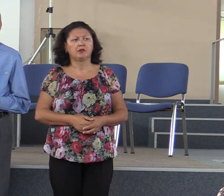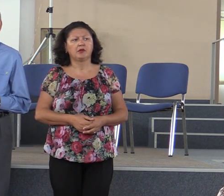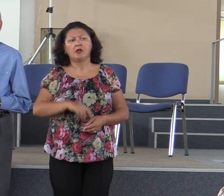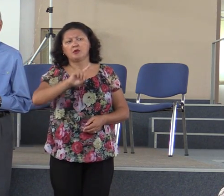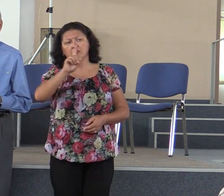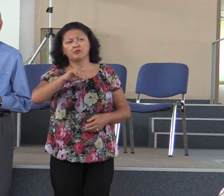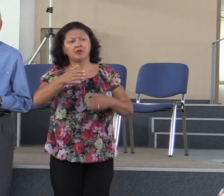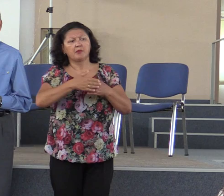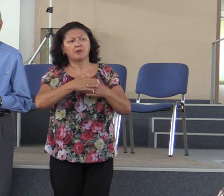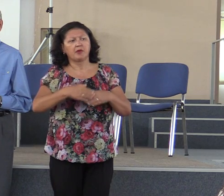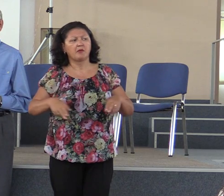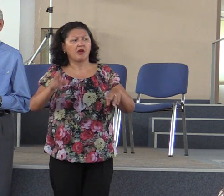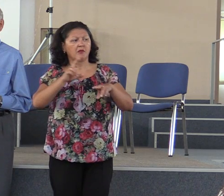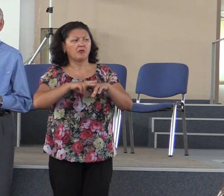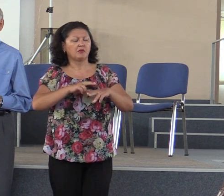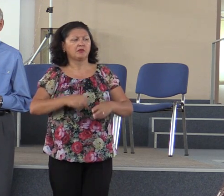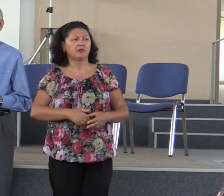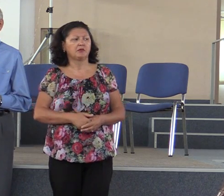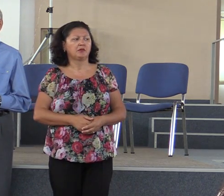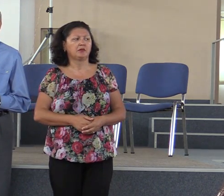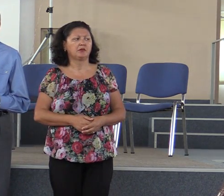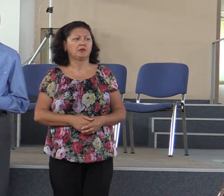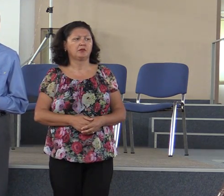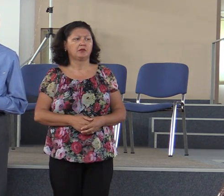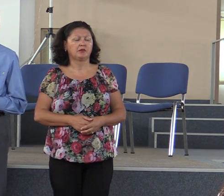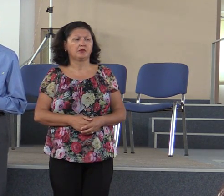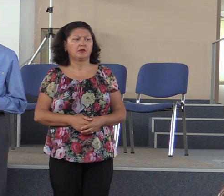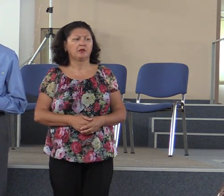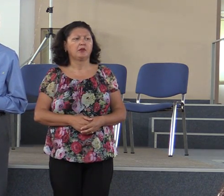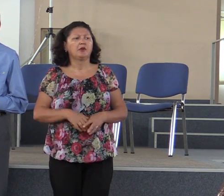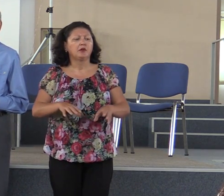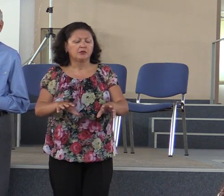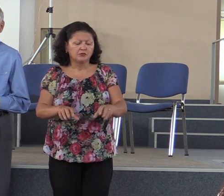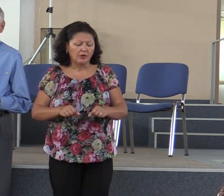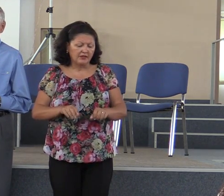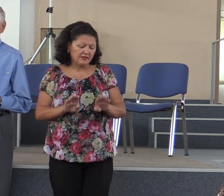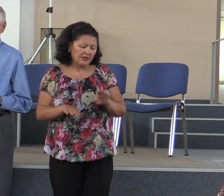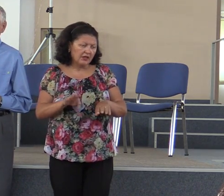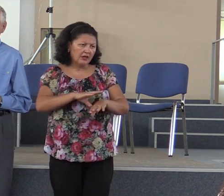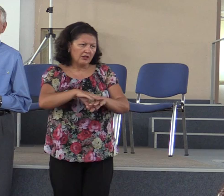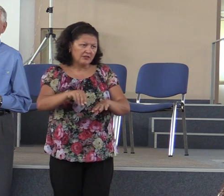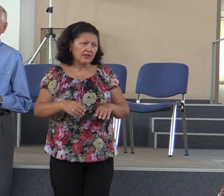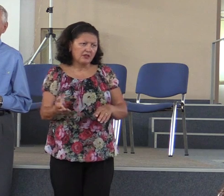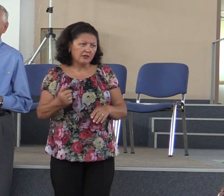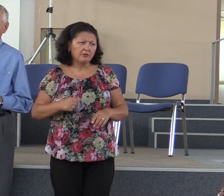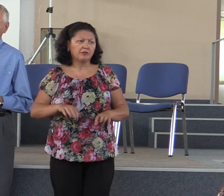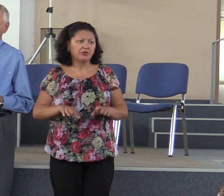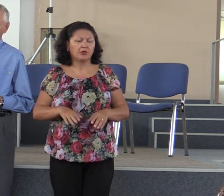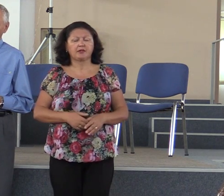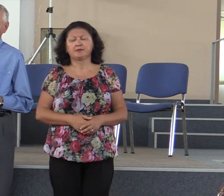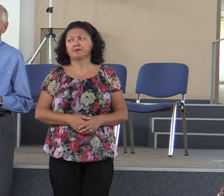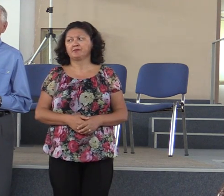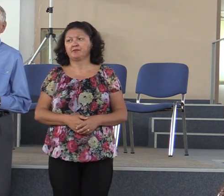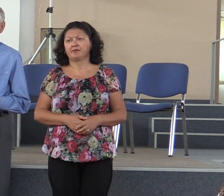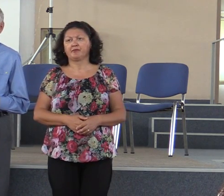mult. Take off your shoes. Scoate-ți încălțămintea din picioare. For the place in which you are standing is